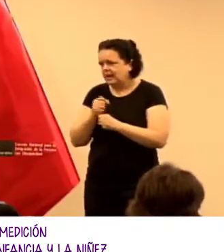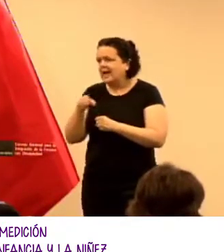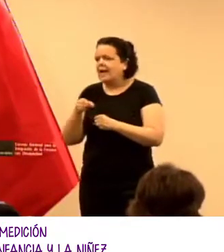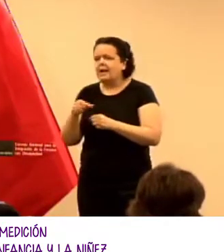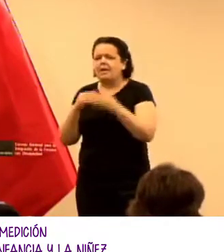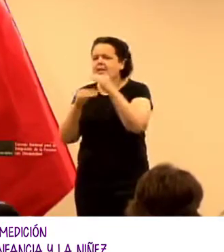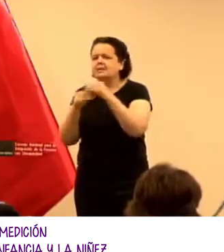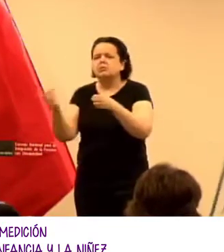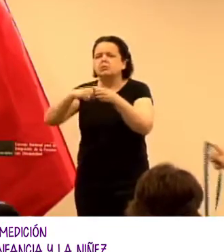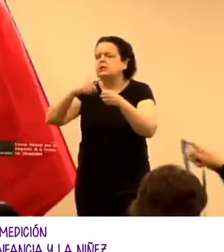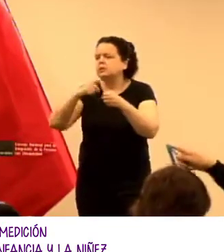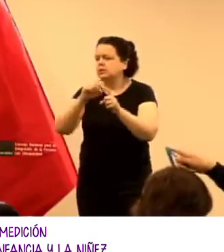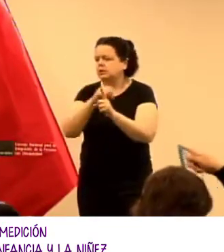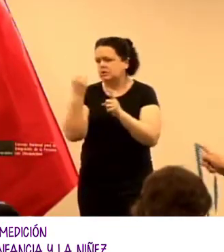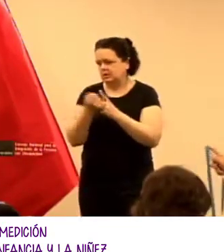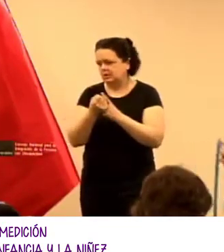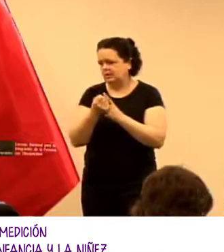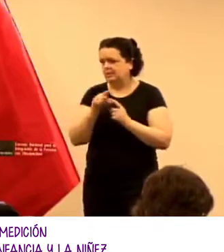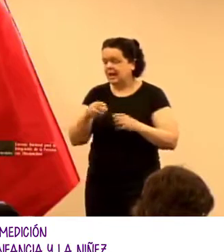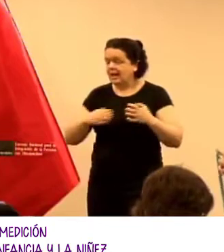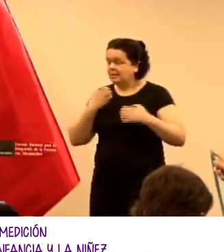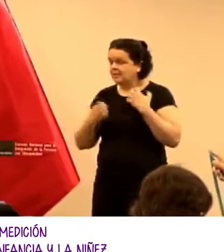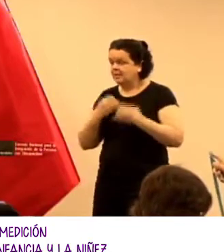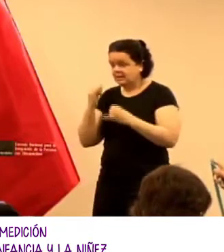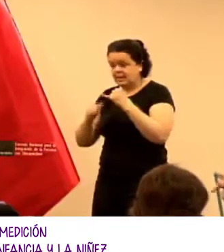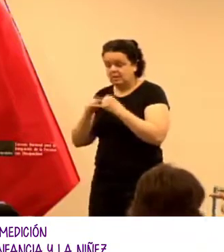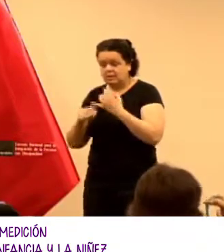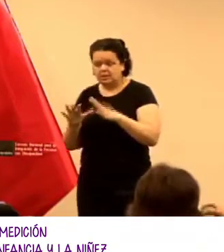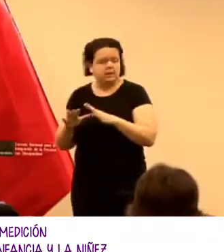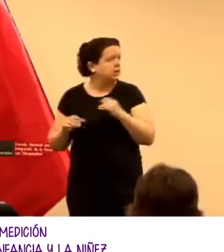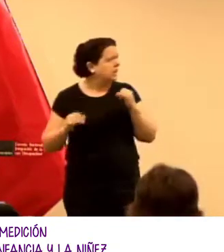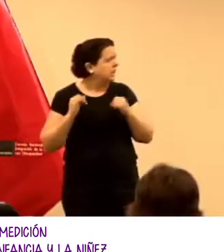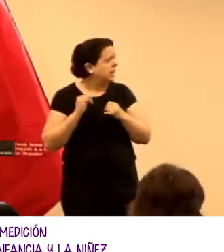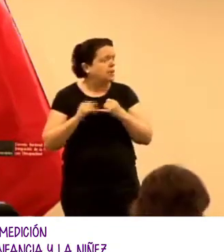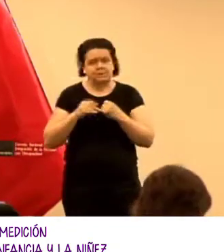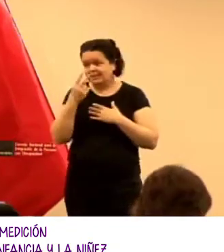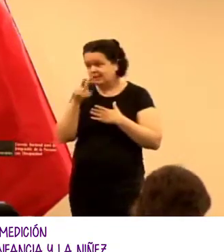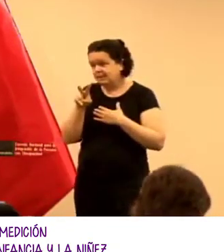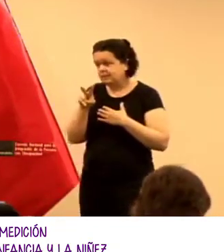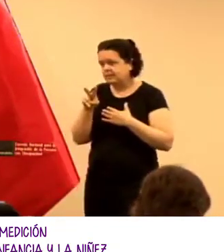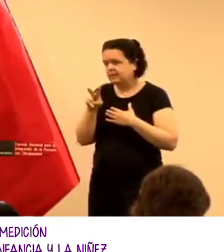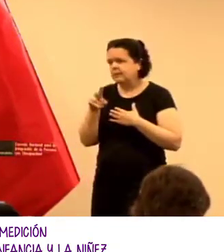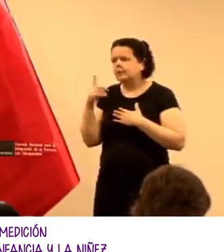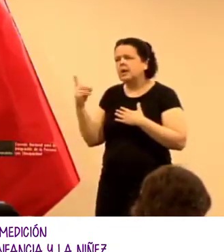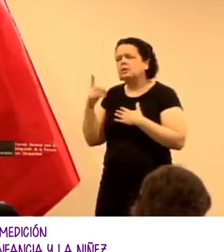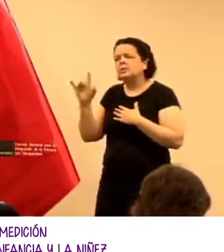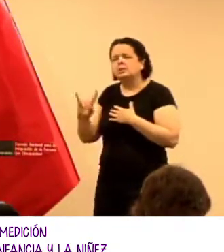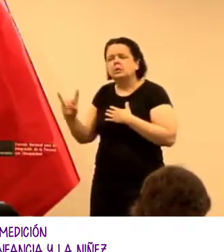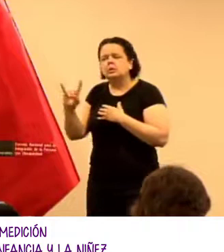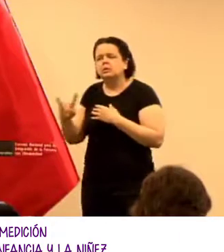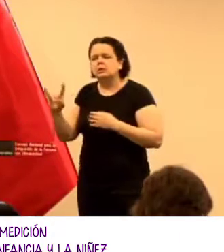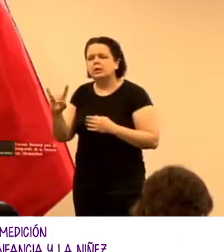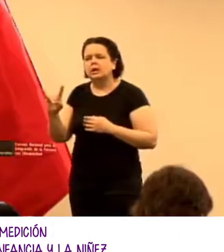esos niños. Para la de las emociones, la última, que era esta, la última que vimos, solamente se utiliza